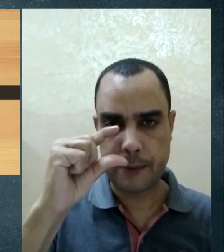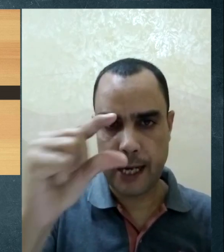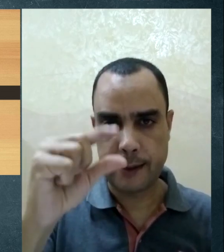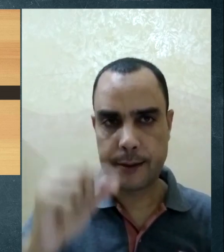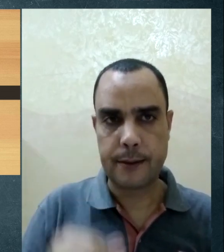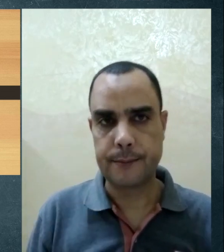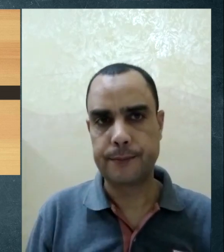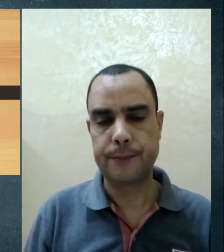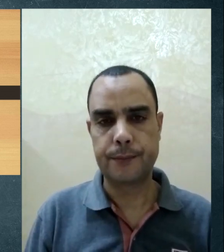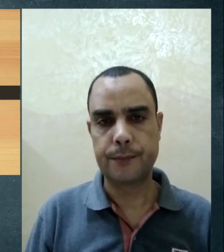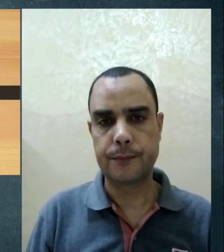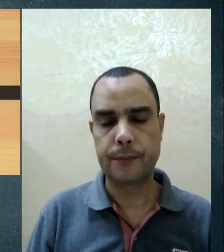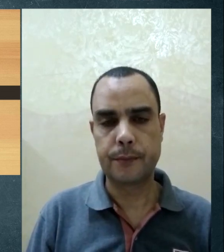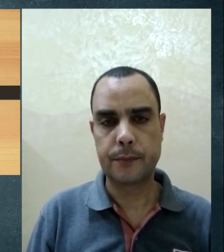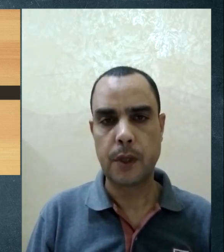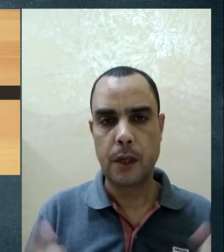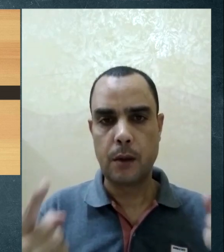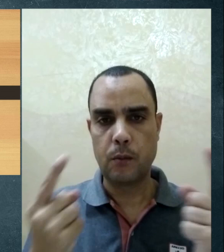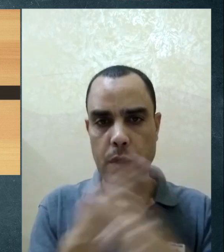يبتعد،